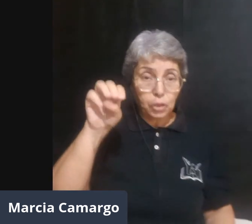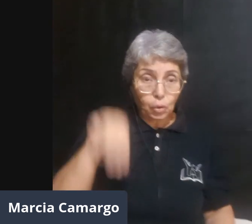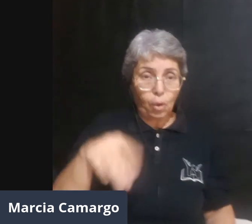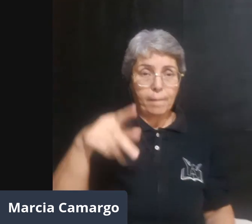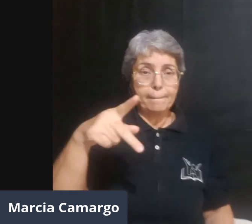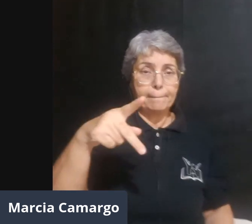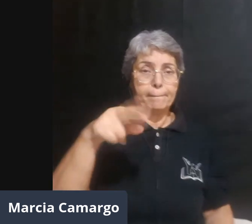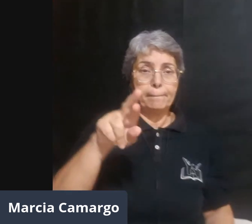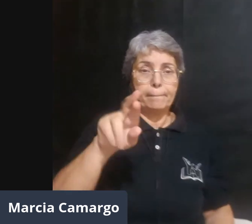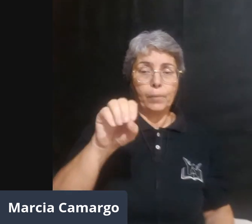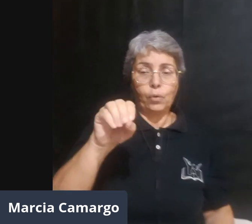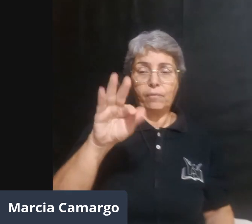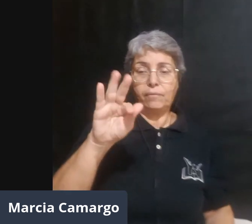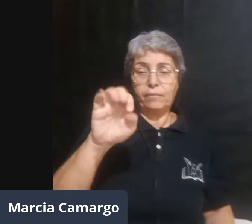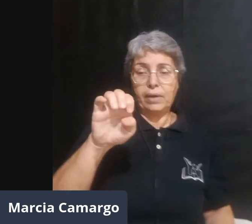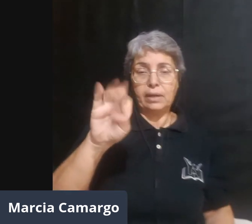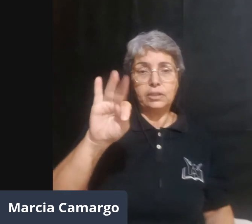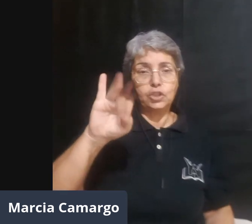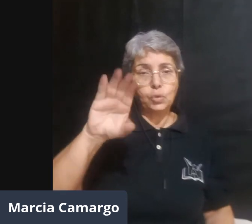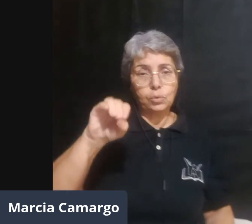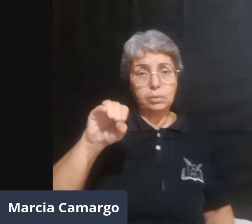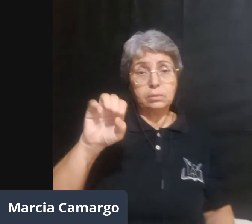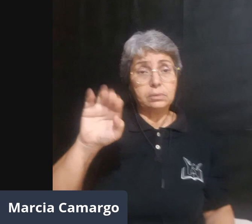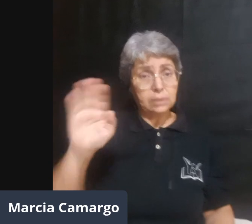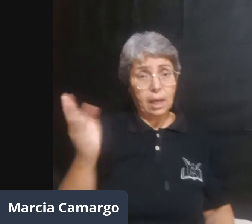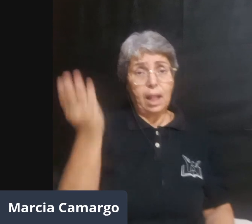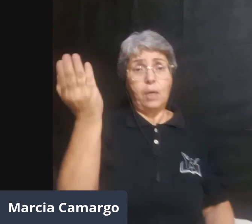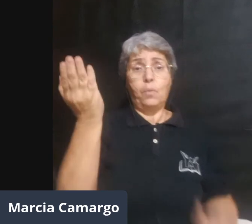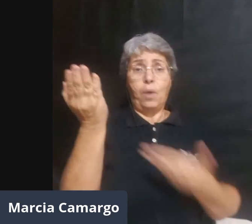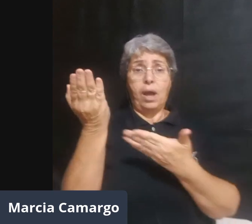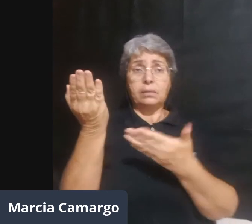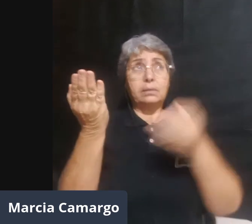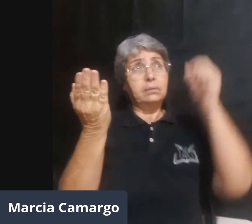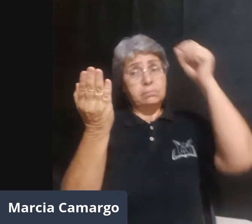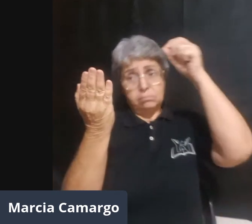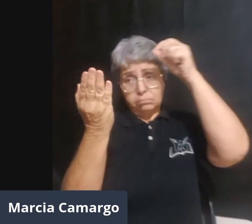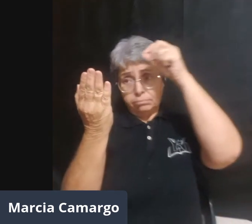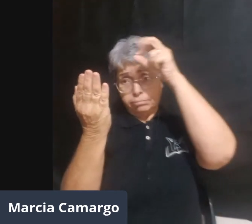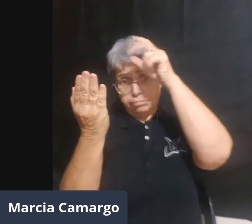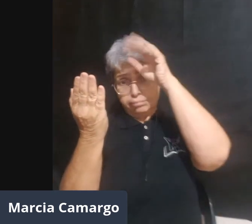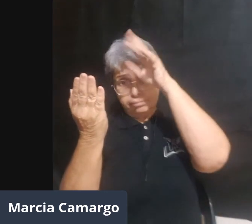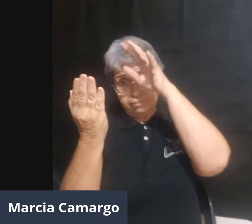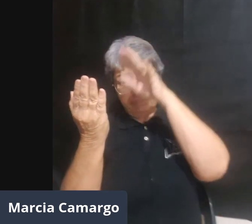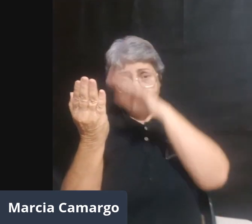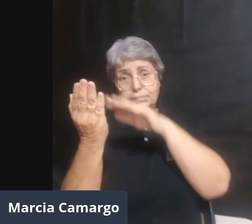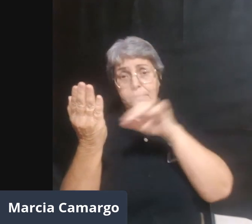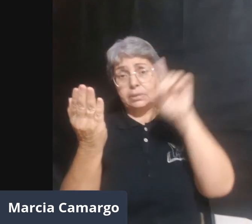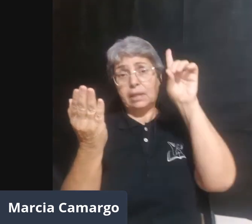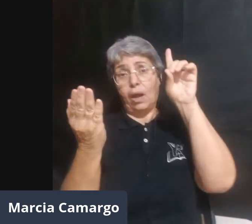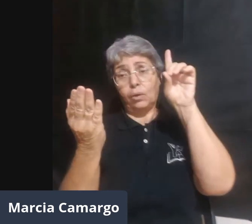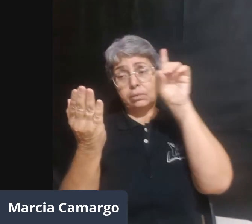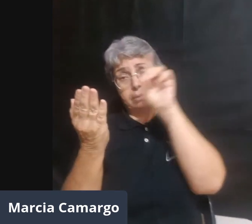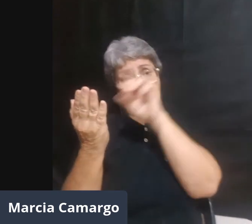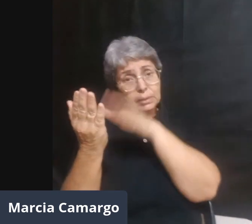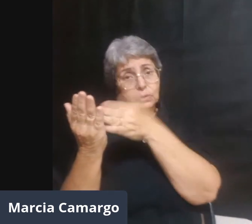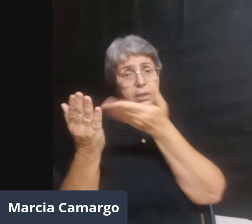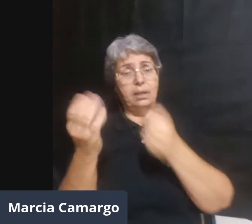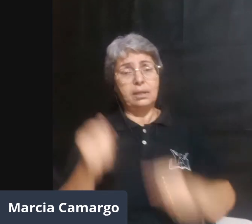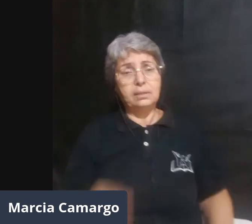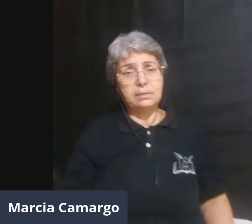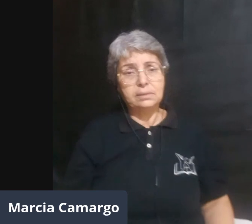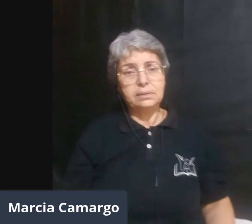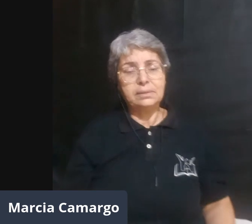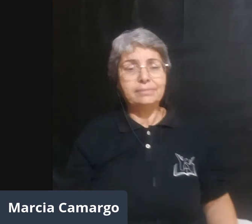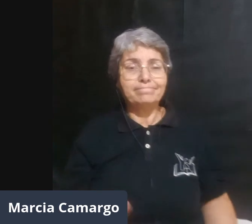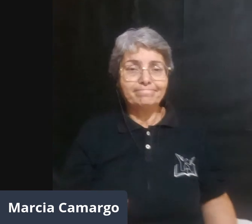inquestionáveis demonstrações de que Ellen White recebia autênticas instruções divinas. Será que não vivemos